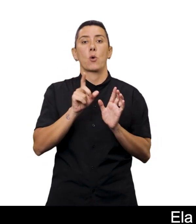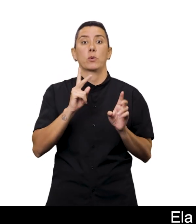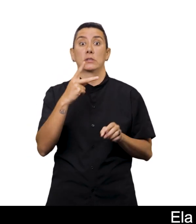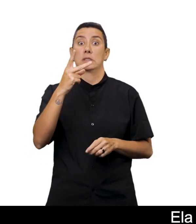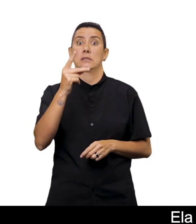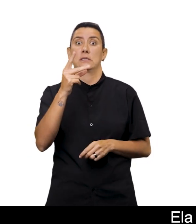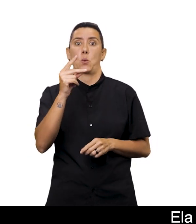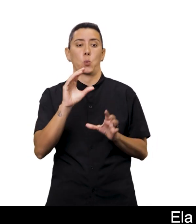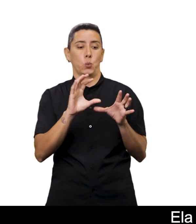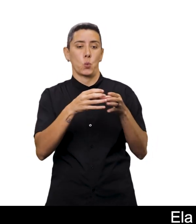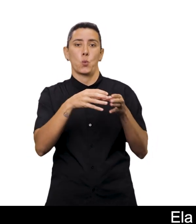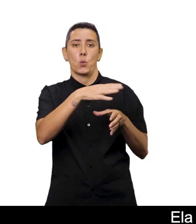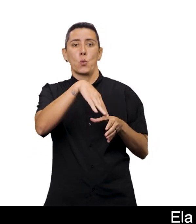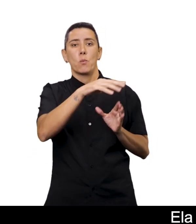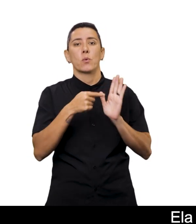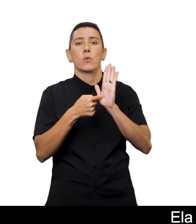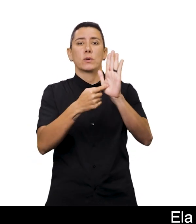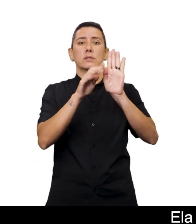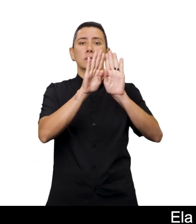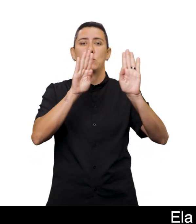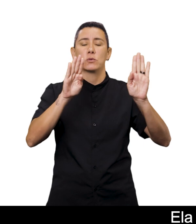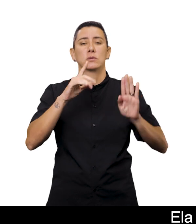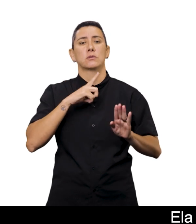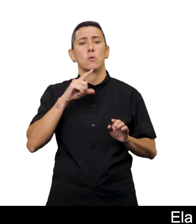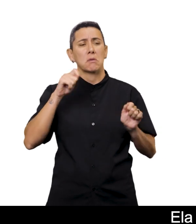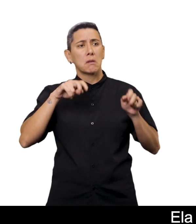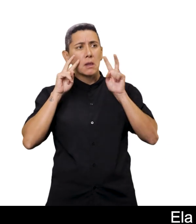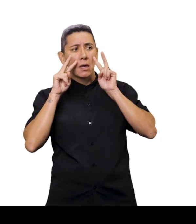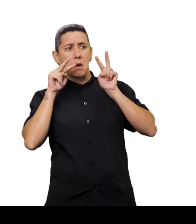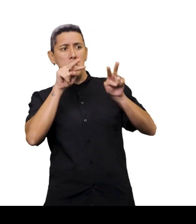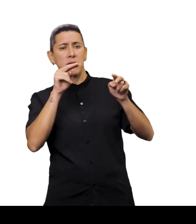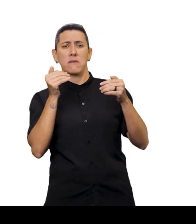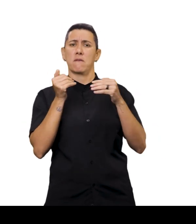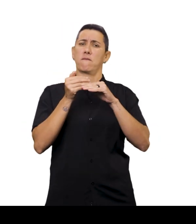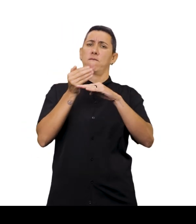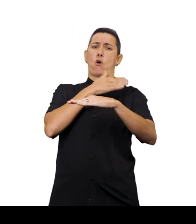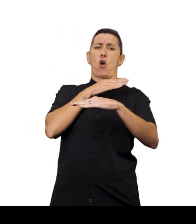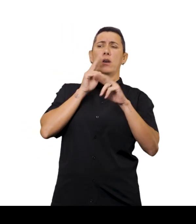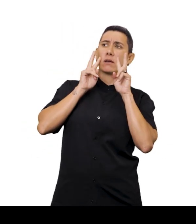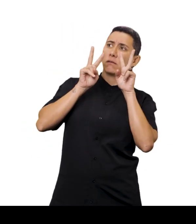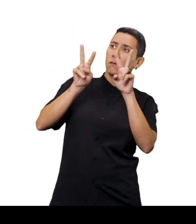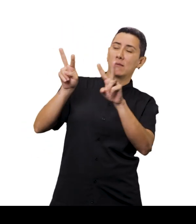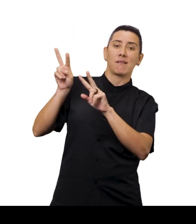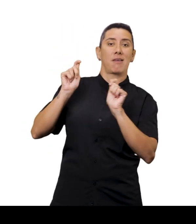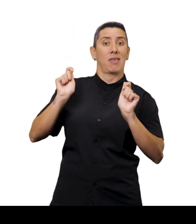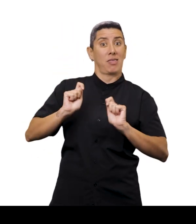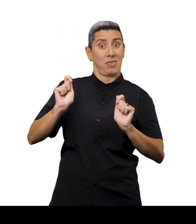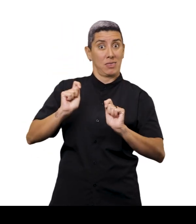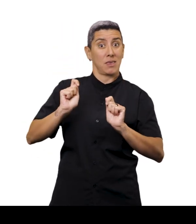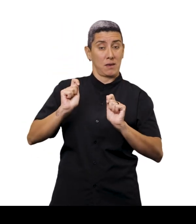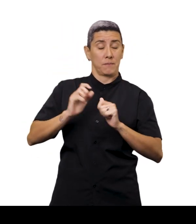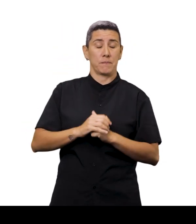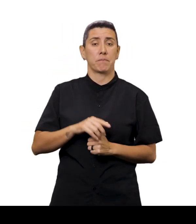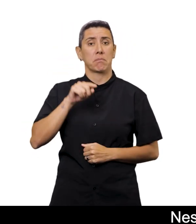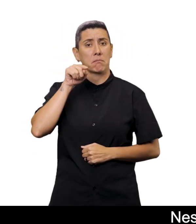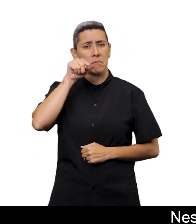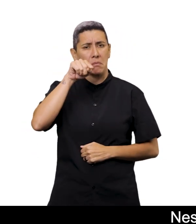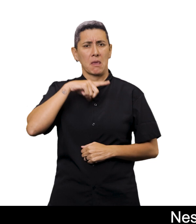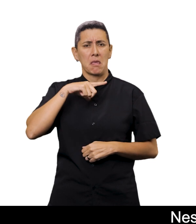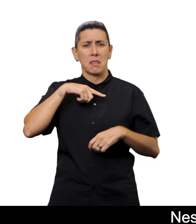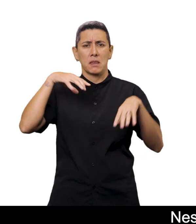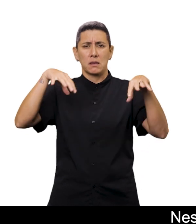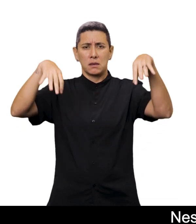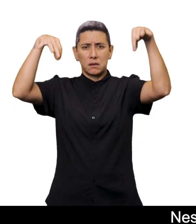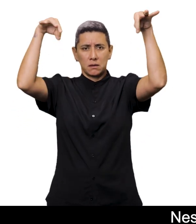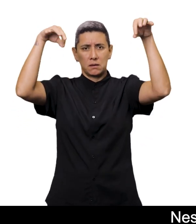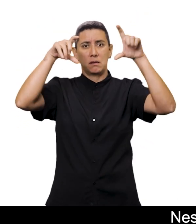compõe o espaço interno do segundo núcleo da exposição e está visível por fora do espaço expositivo. Nessa